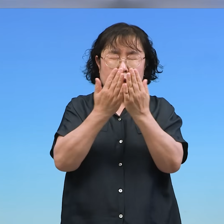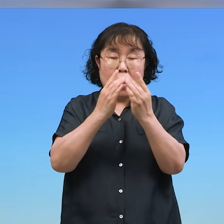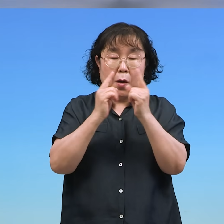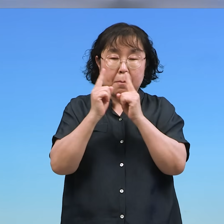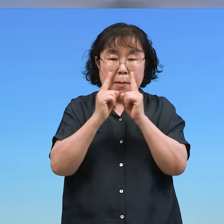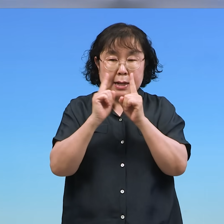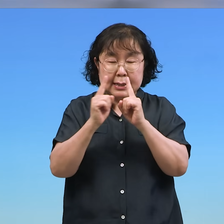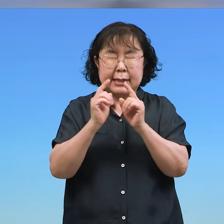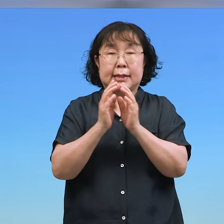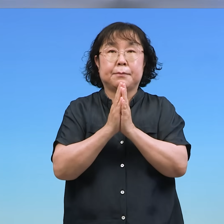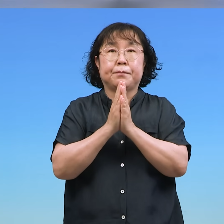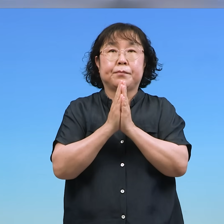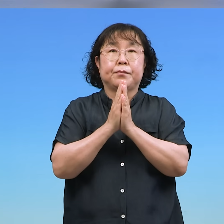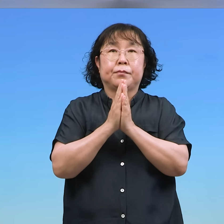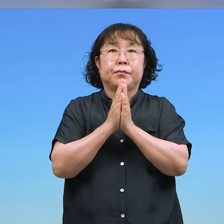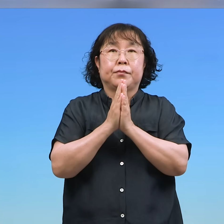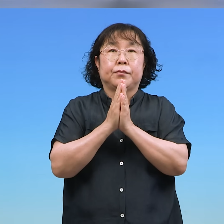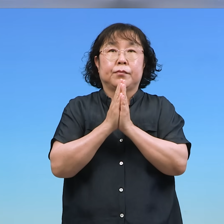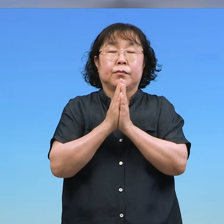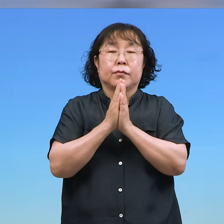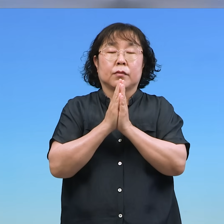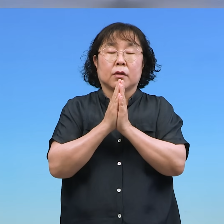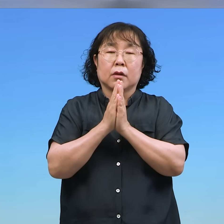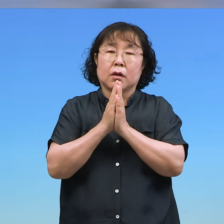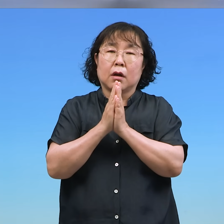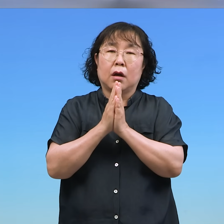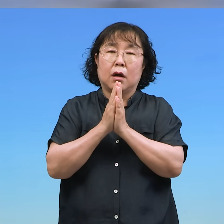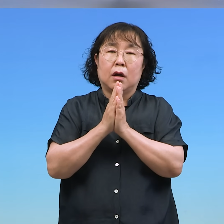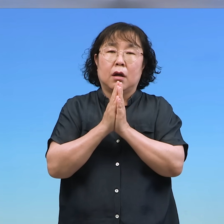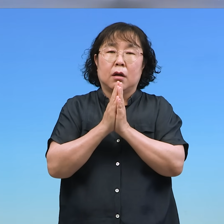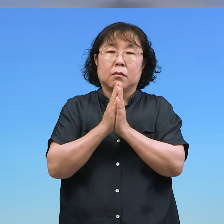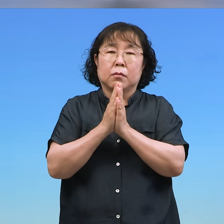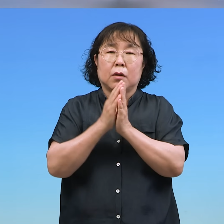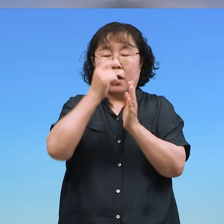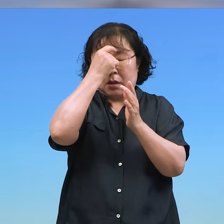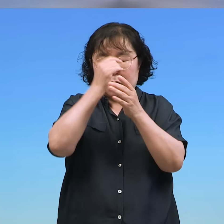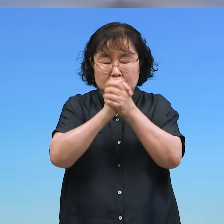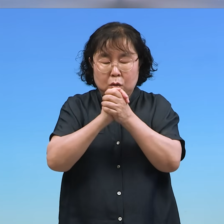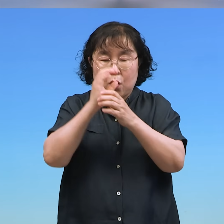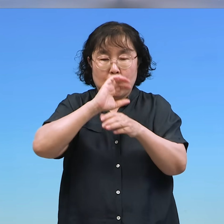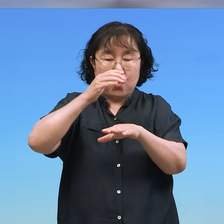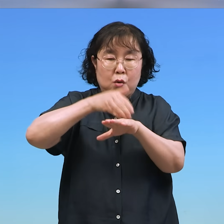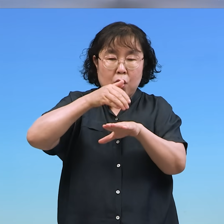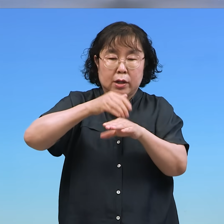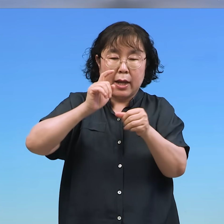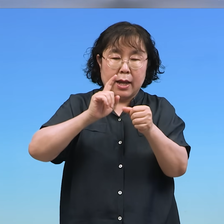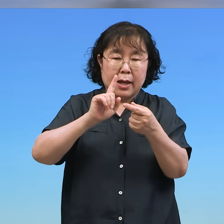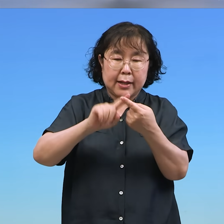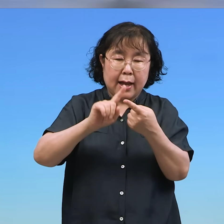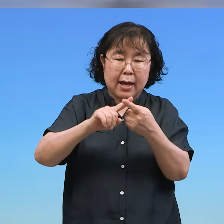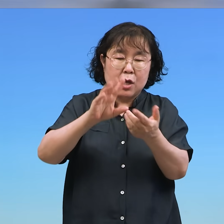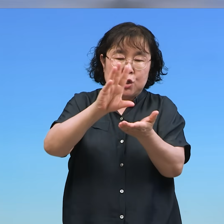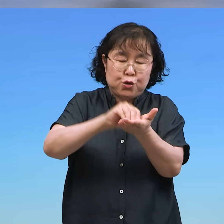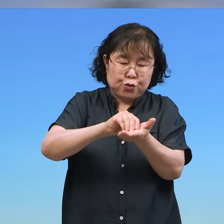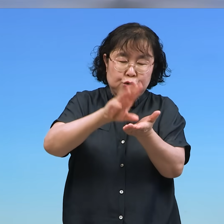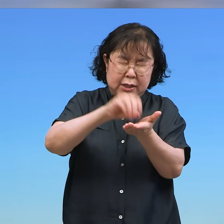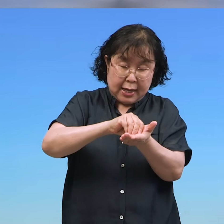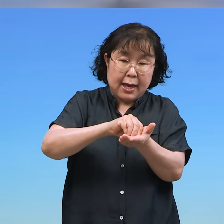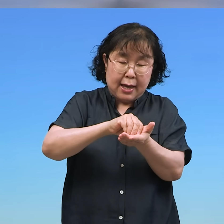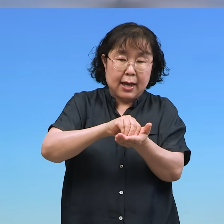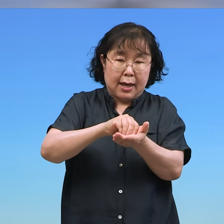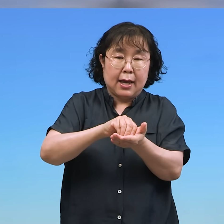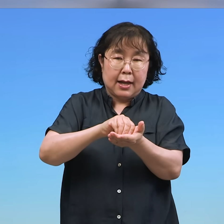기도 훈련에 대한 숙제가 나갑니다. 전 교회적으로 다음 주일 그게 나갈 거예요. 그래서 여기서 진도가 안